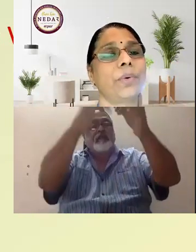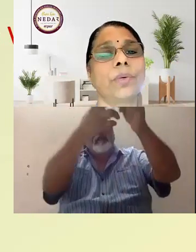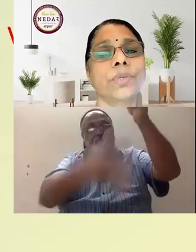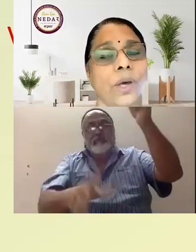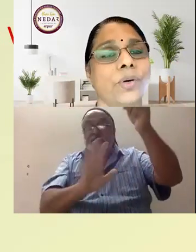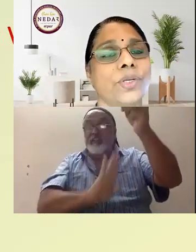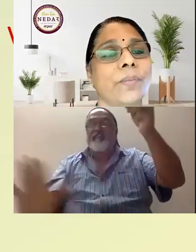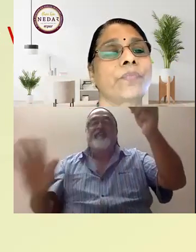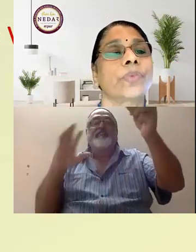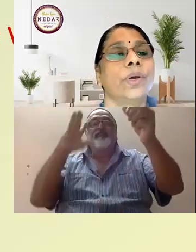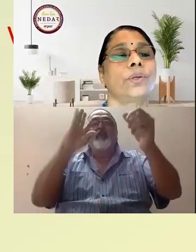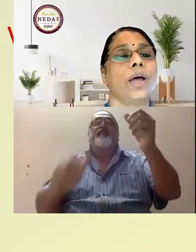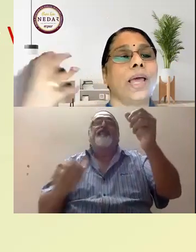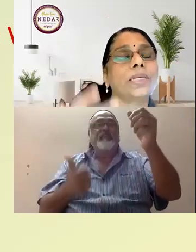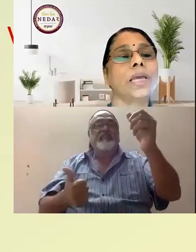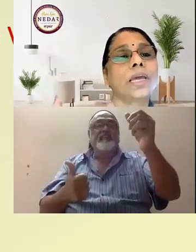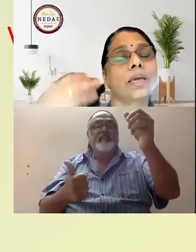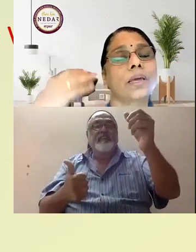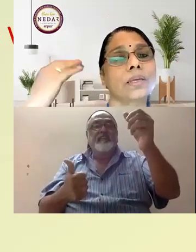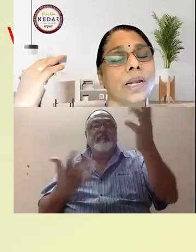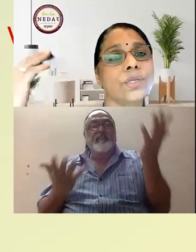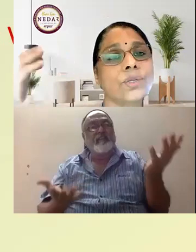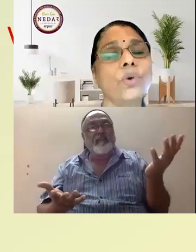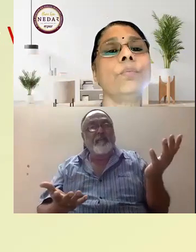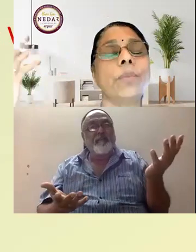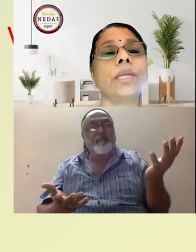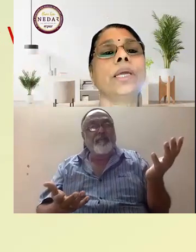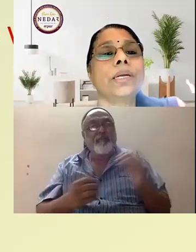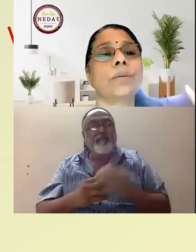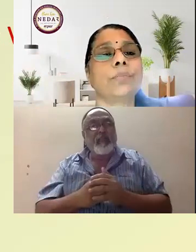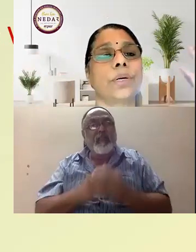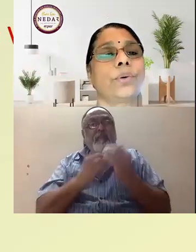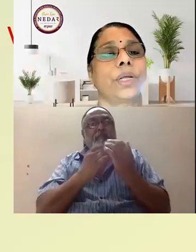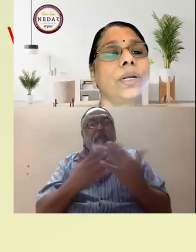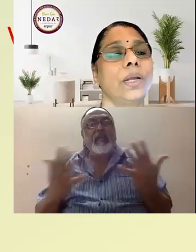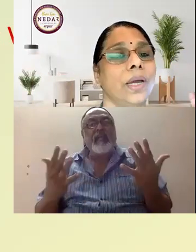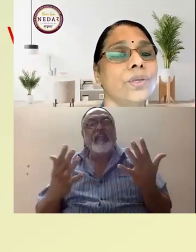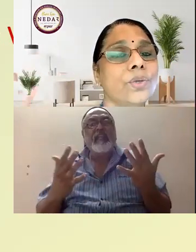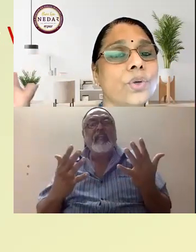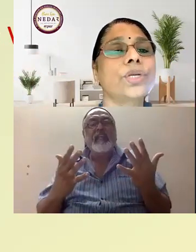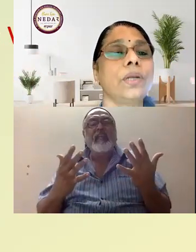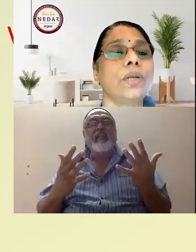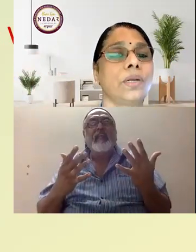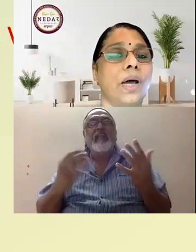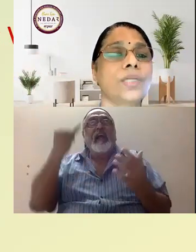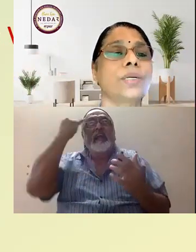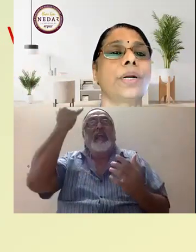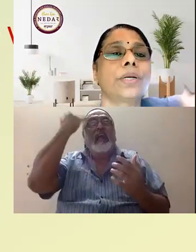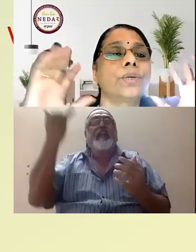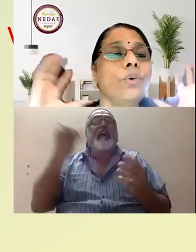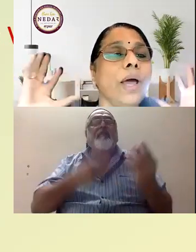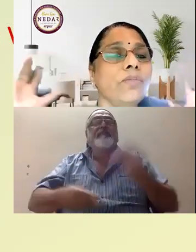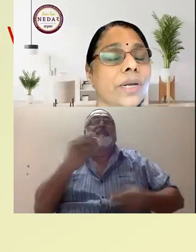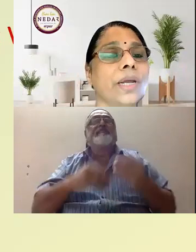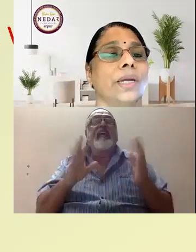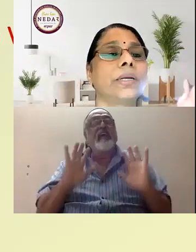सबकी प्रॉब्लम सॉल्व हो जाए। तो ऐसे देयर आर सो मेनी एंटरप्रेन्योरियल, यू नो, सोशल entrepreneurs